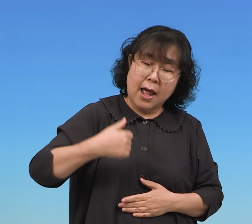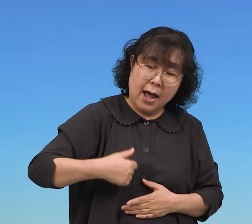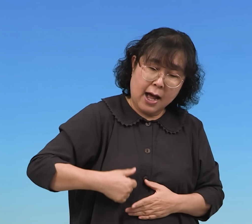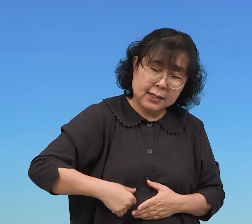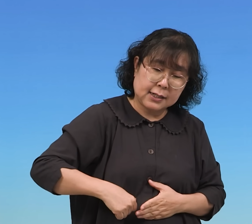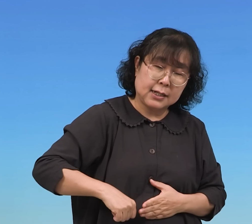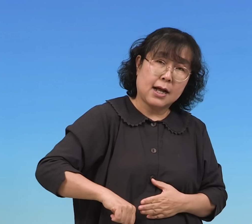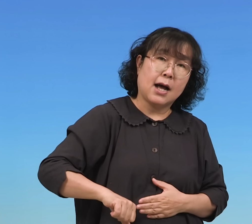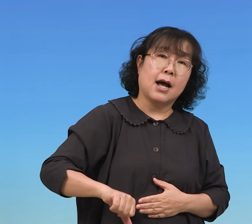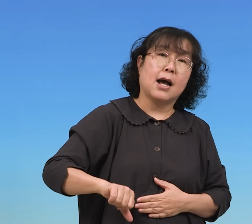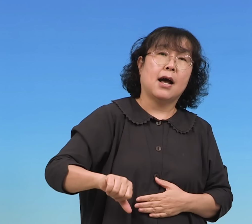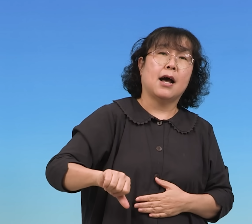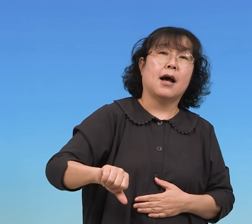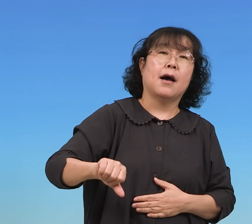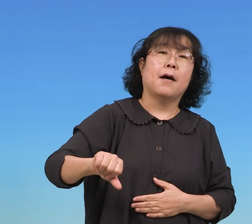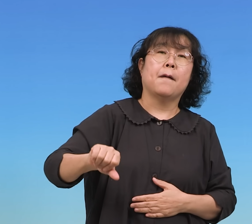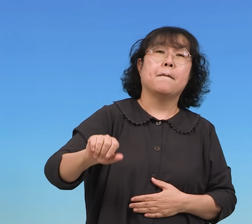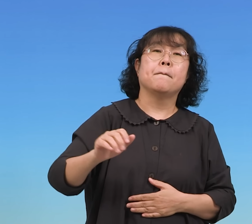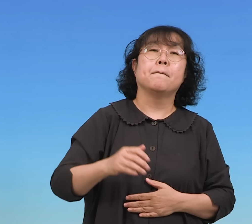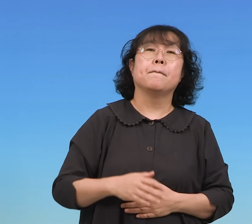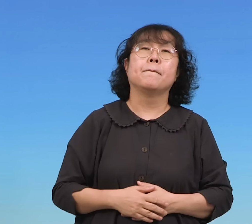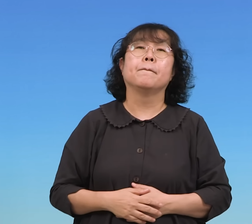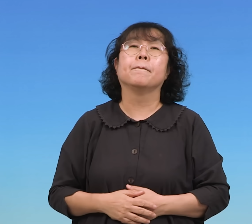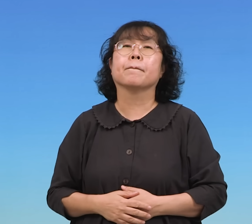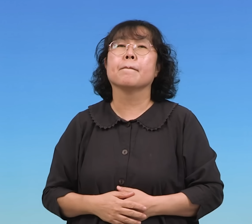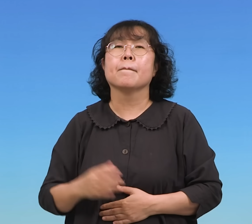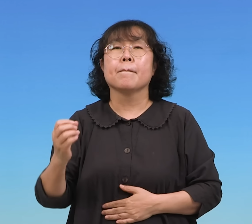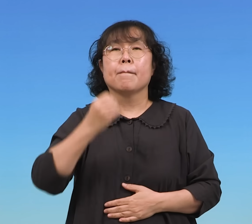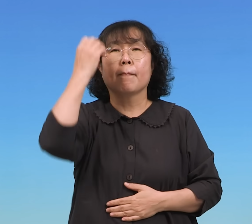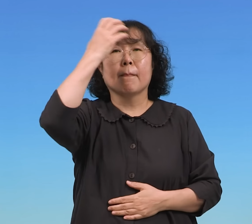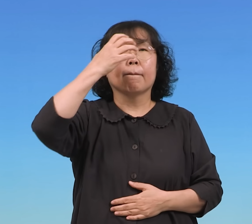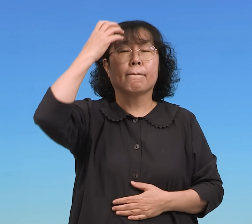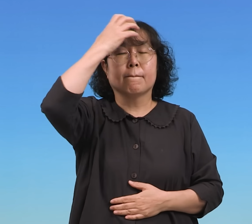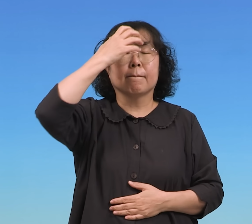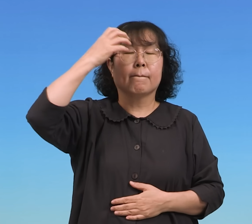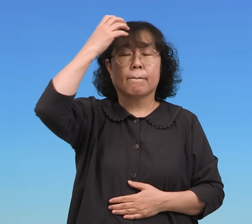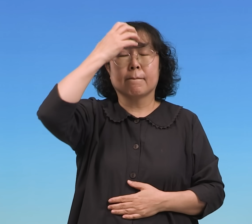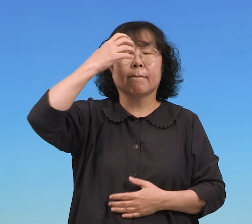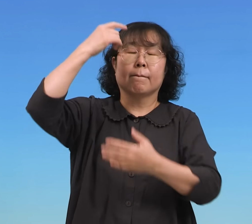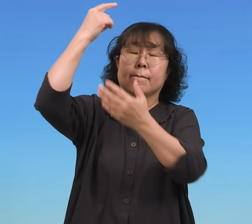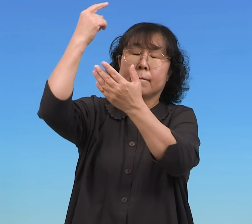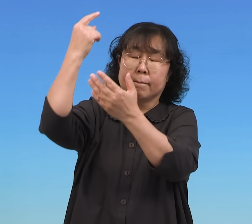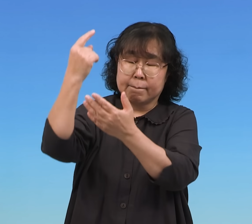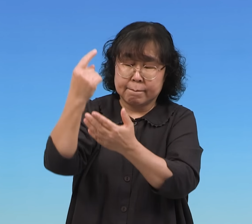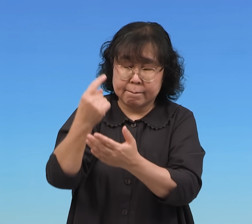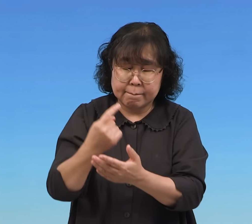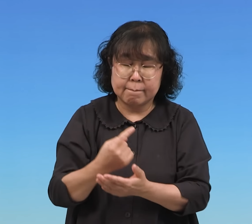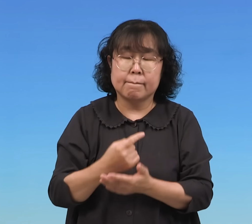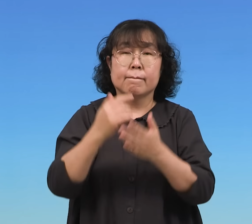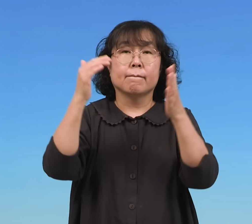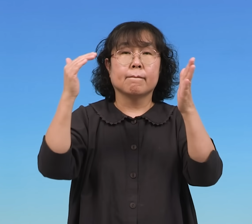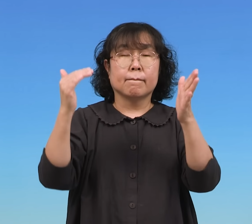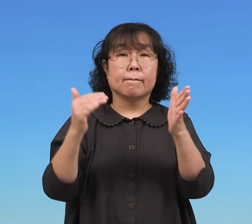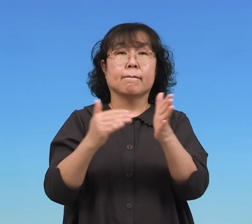오시는, 이걸 가르치는 분이 계십니다. 성령이 오셨네. 성령이